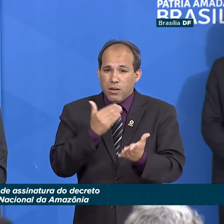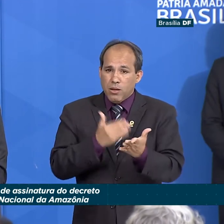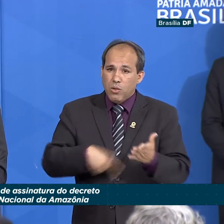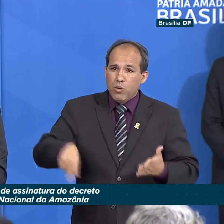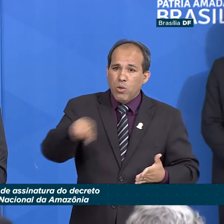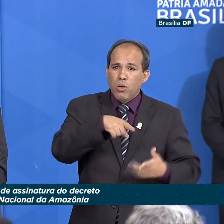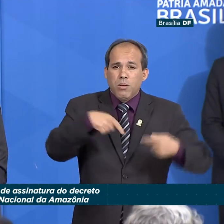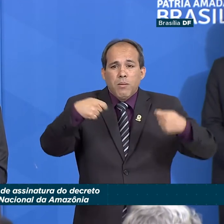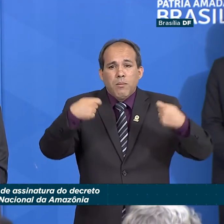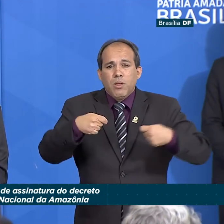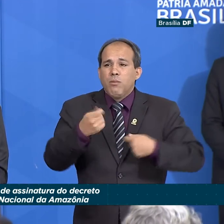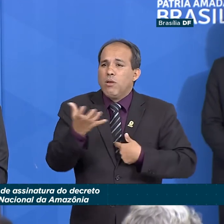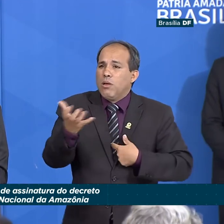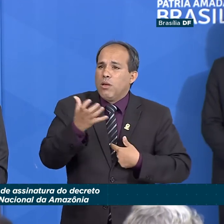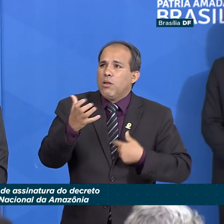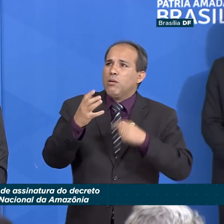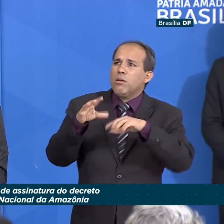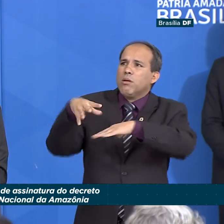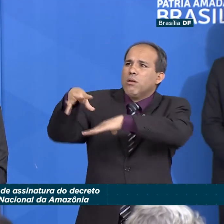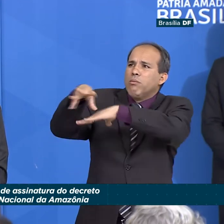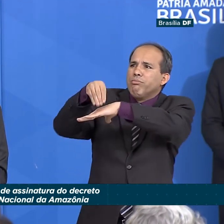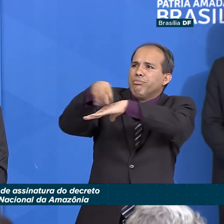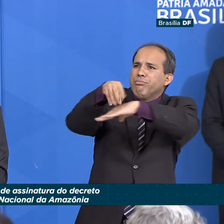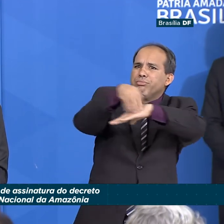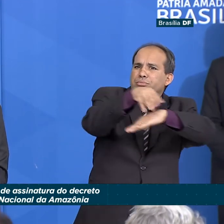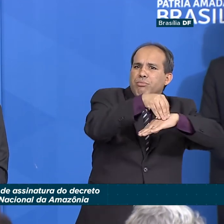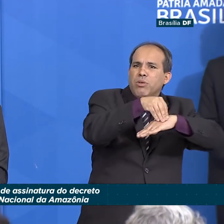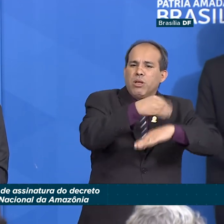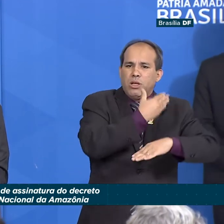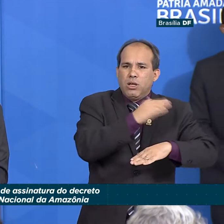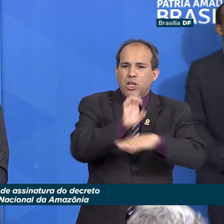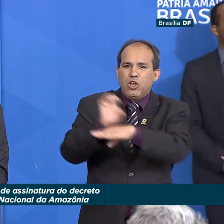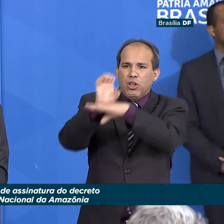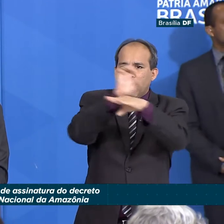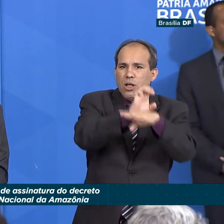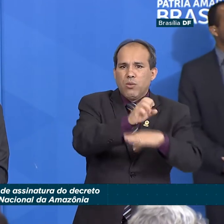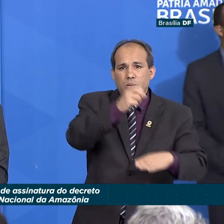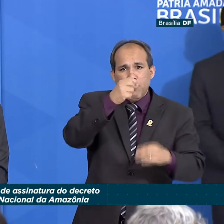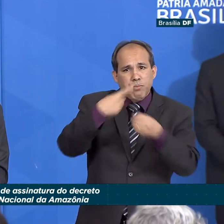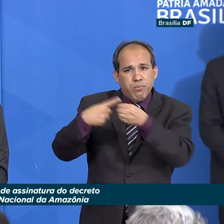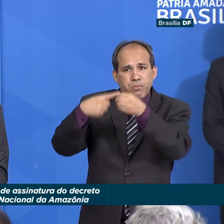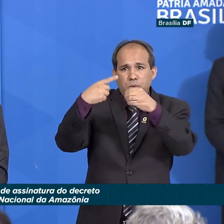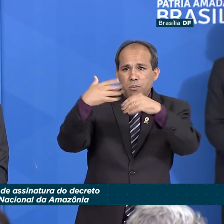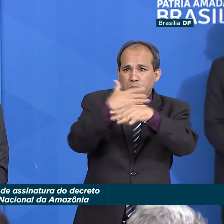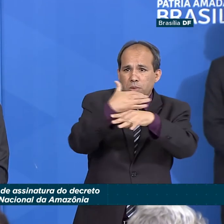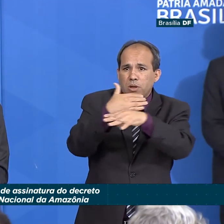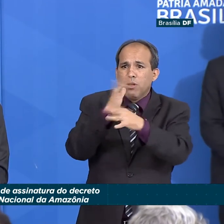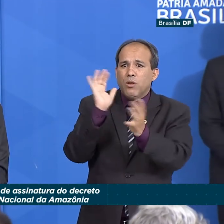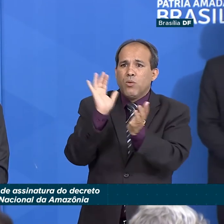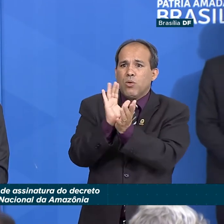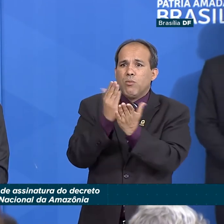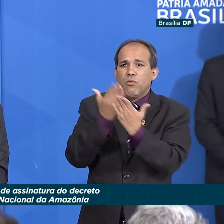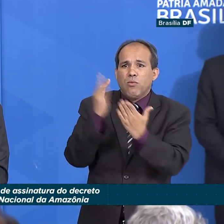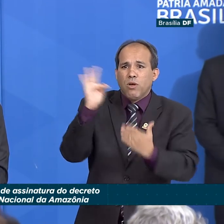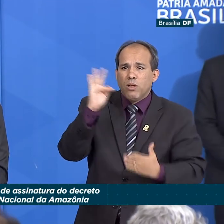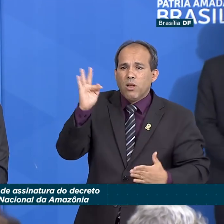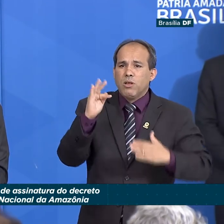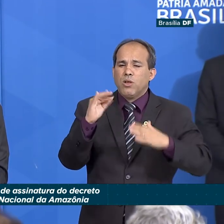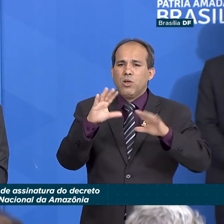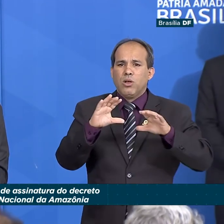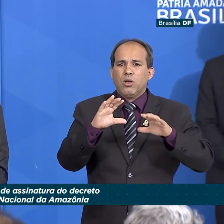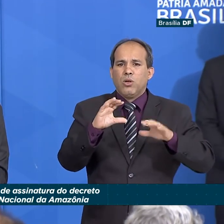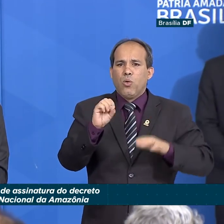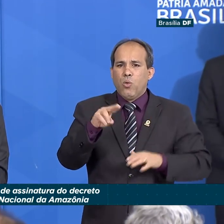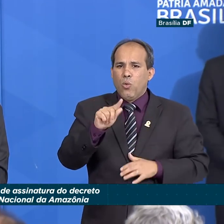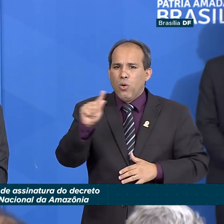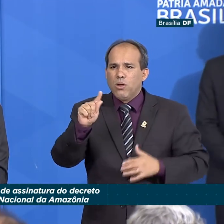queremos ouvir estados, municípios, academia, empresariado e entidades dedicadas